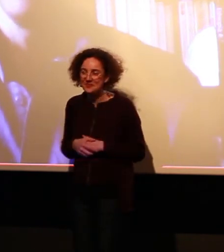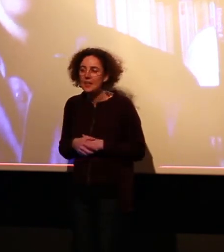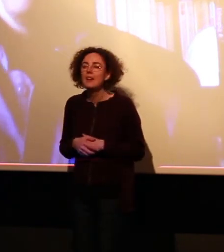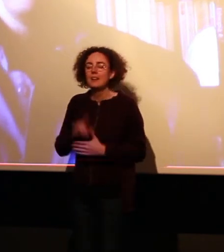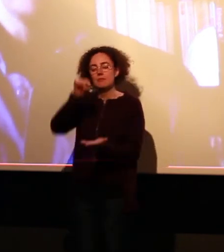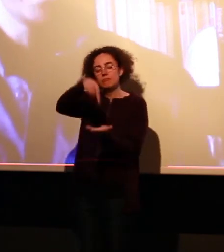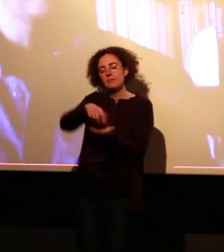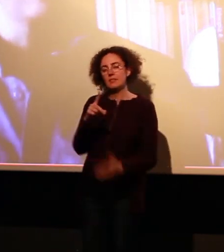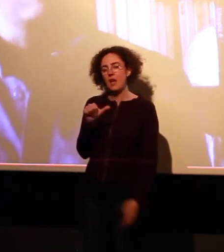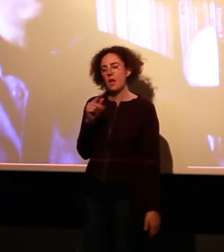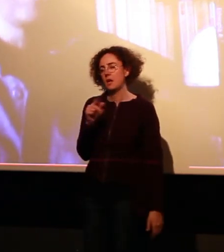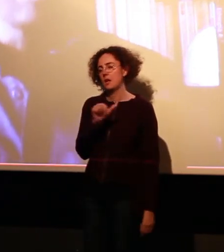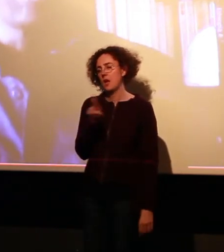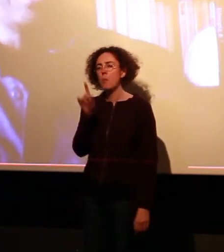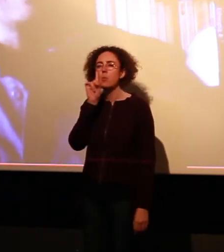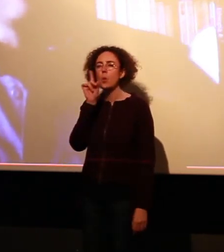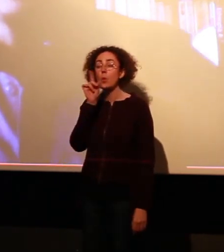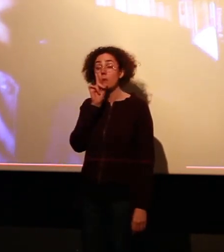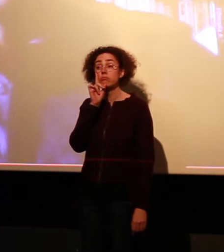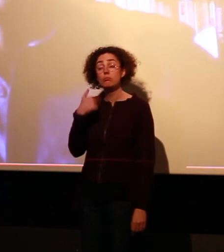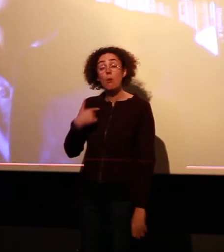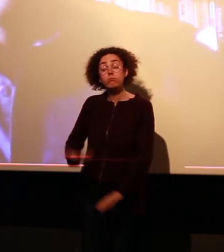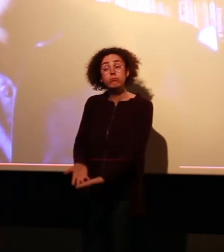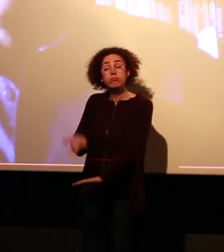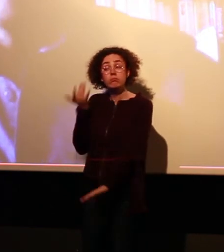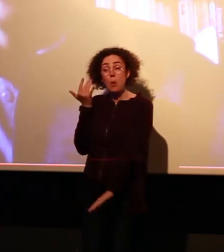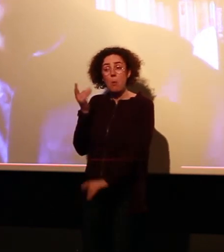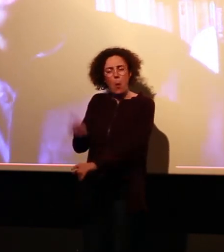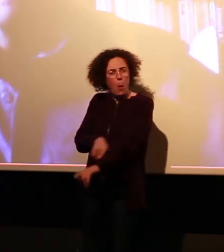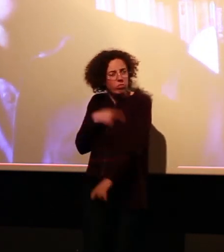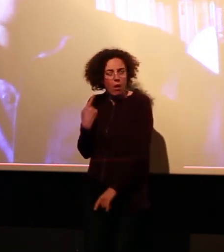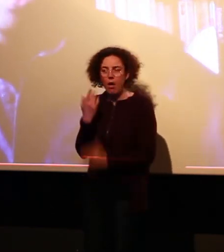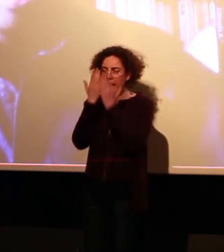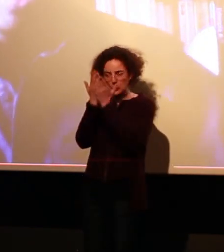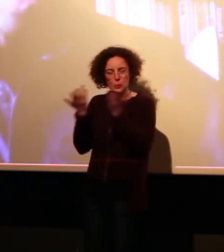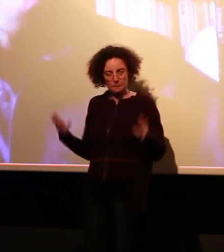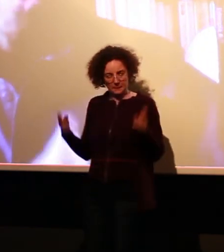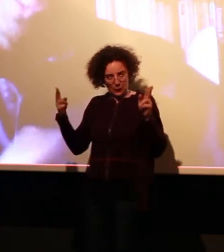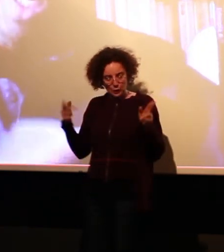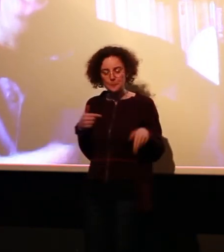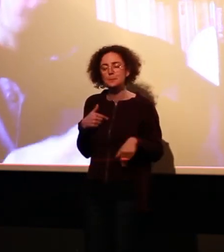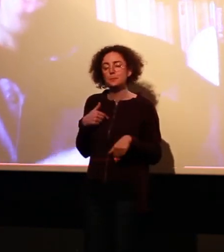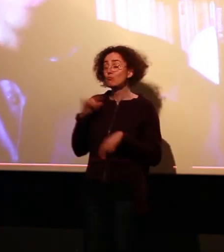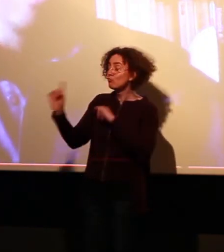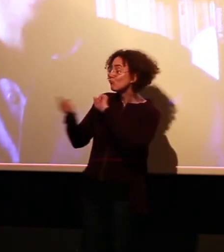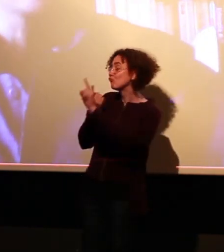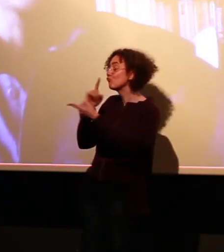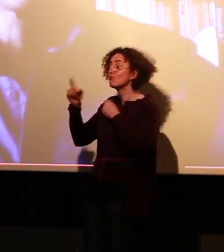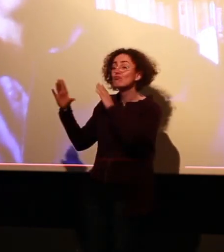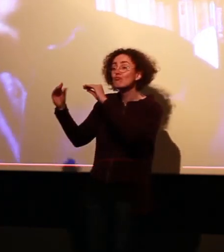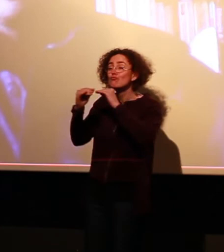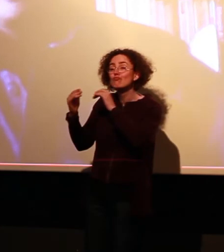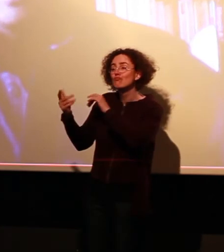pendant très longtemps, j'ai côtoyé pendant mes études beaucoup d'étudiants qui avait ce profil-là. En fait, le